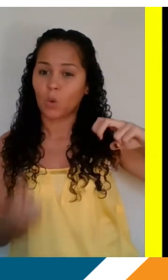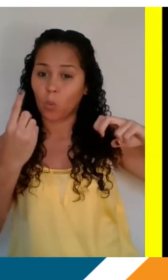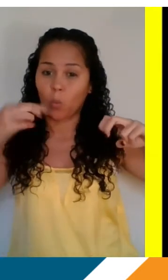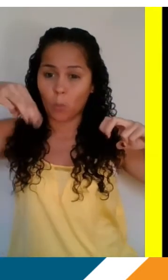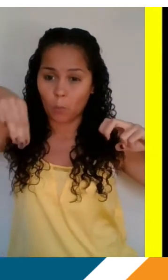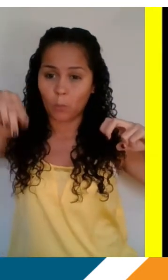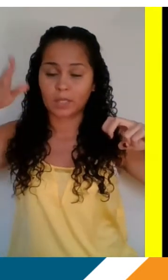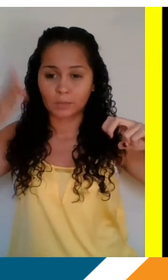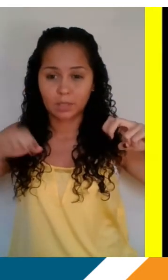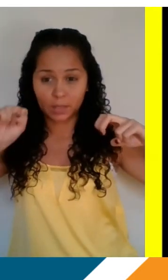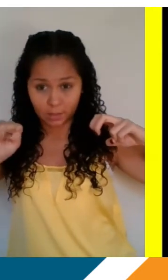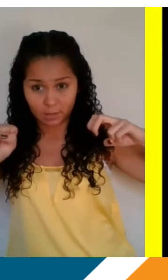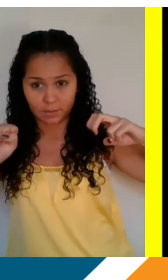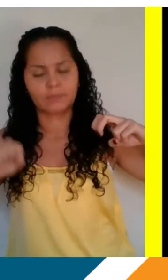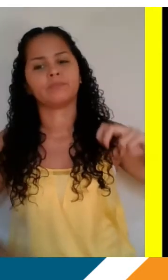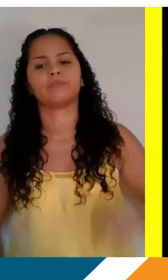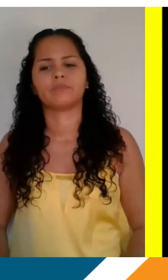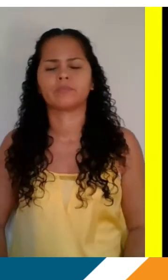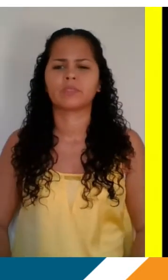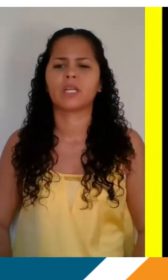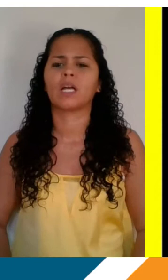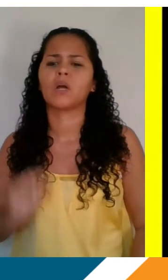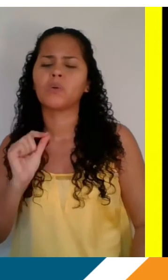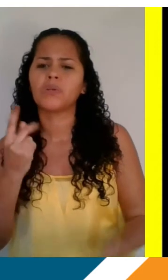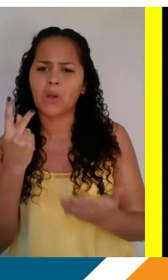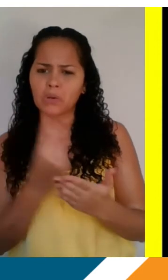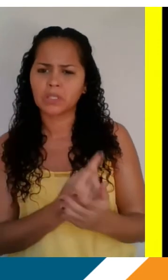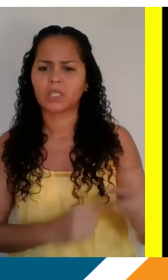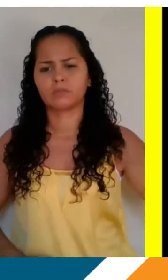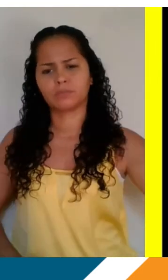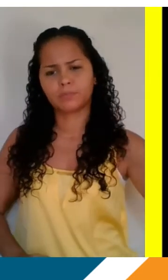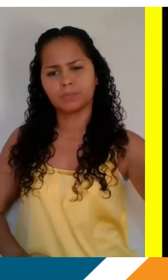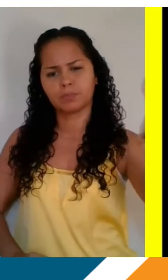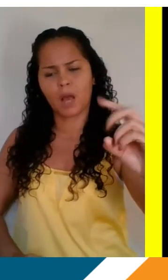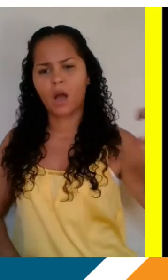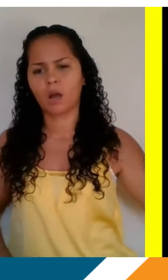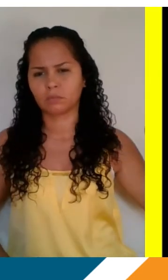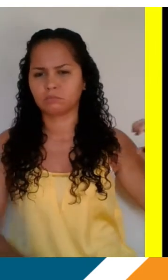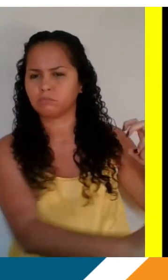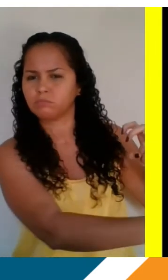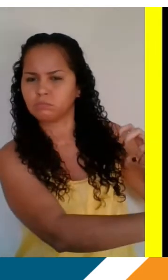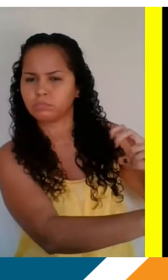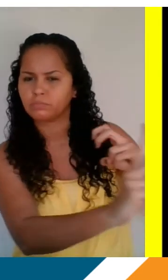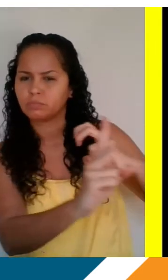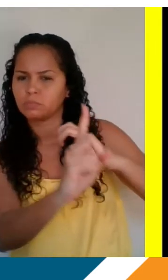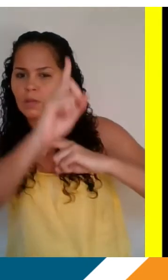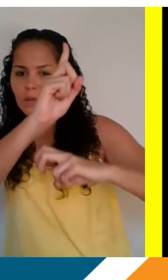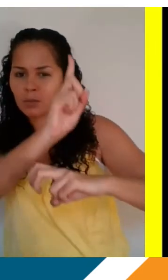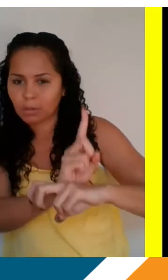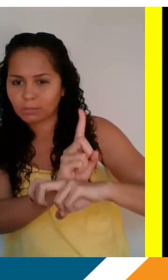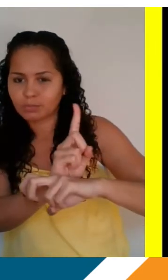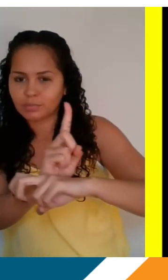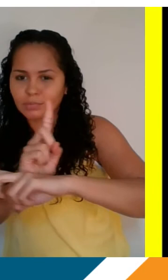porque velocidade é grandeza vetorial. Depois de alcançar o carrinho, o homem salta para cima dele, passando ambos a se